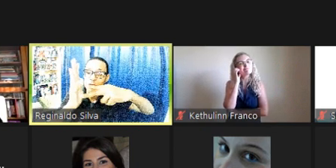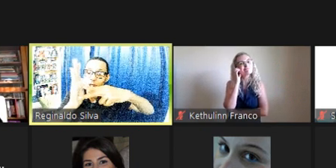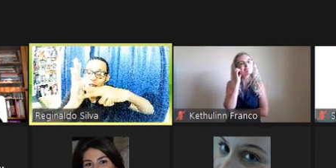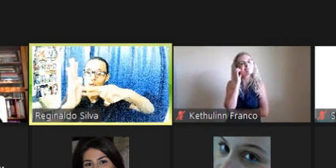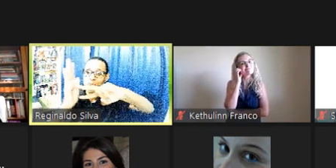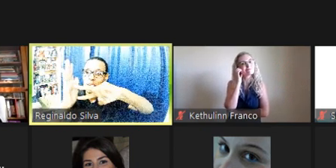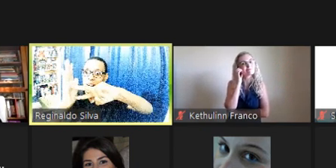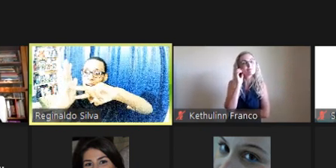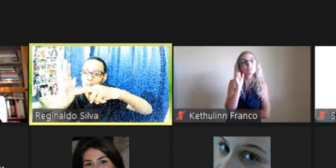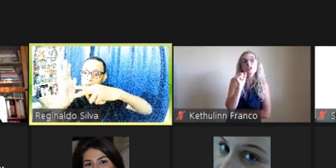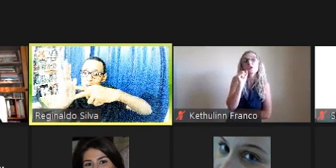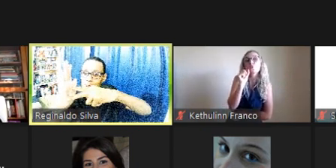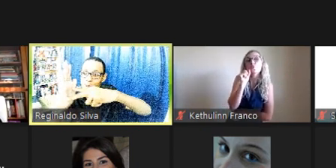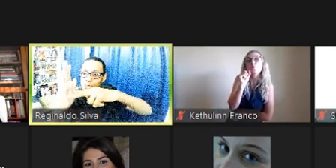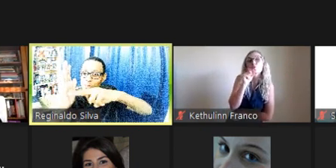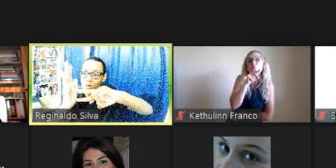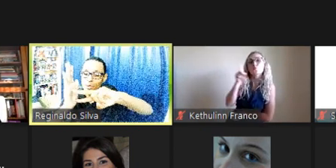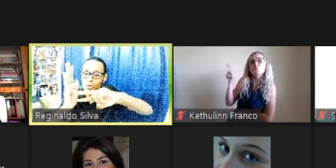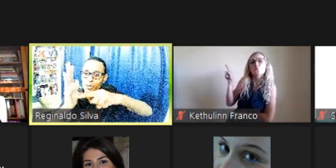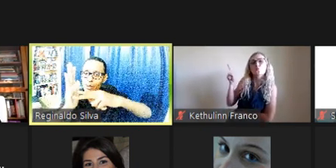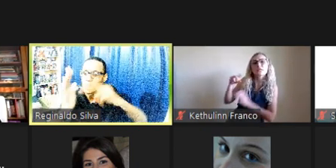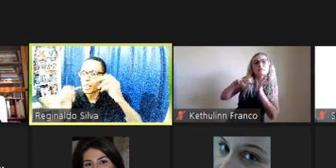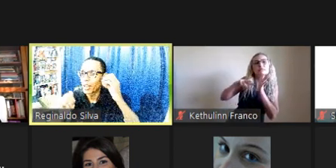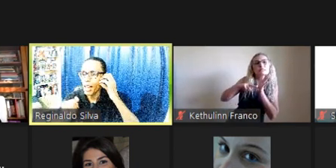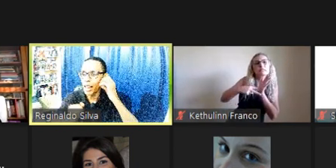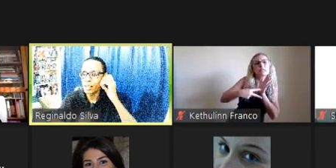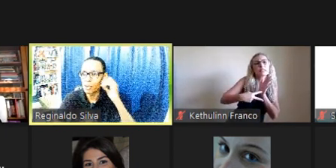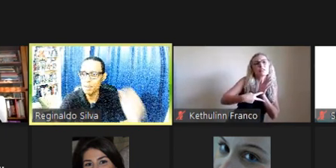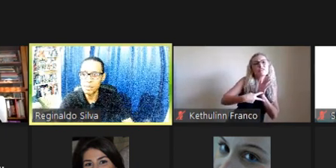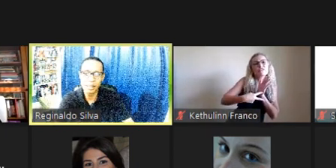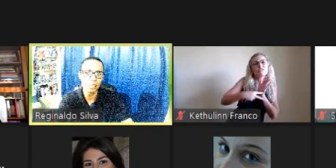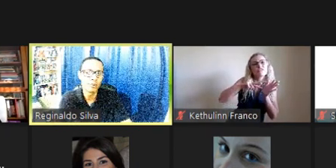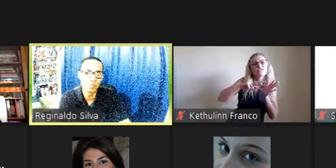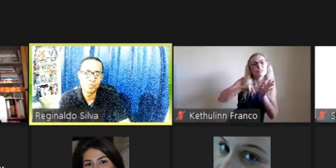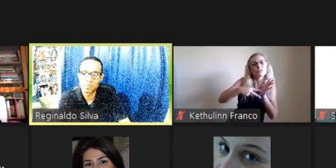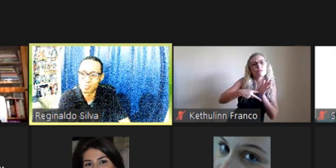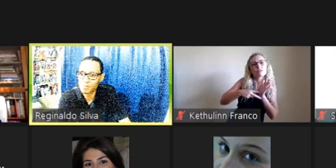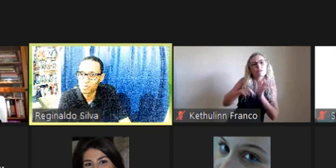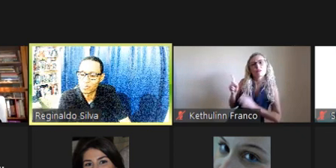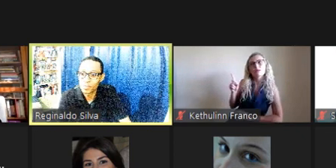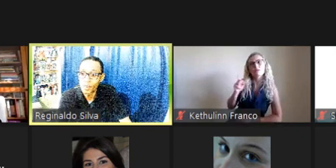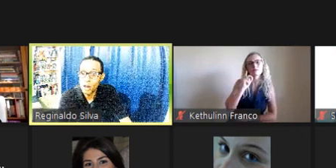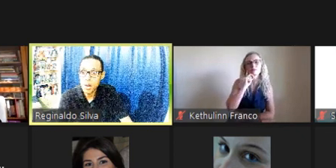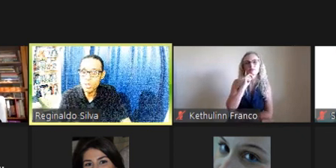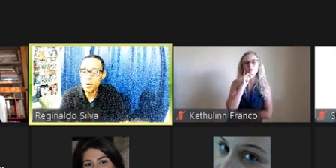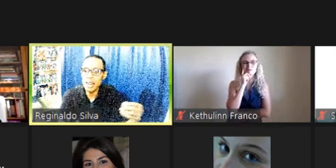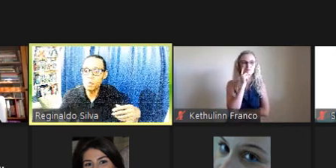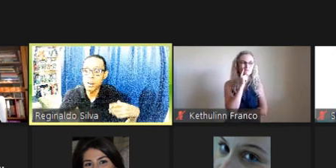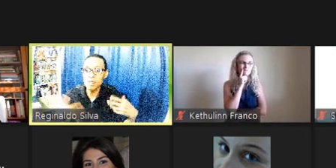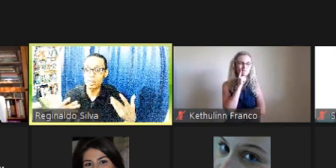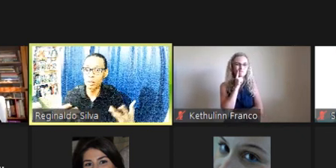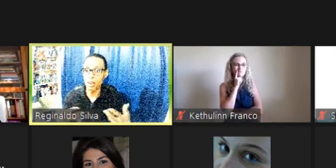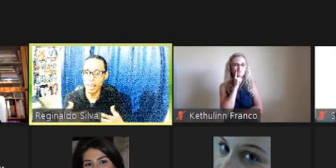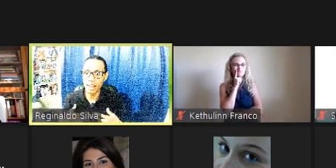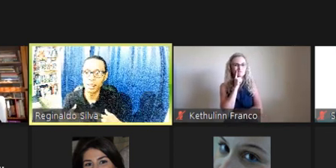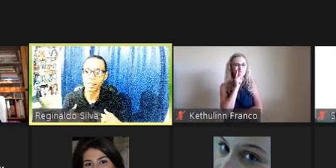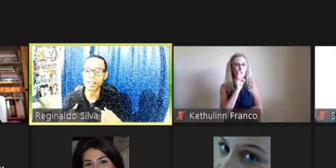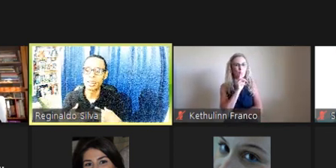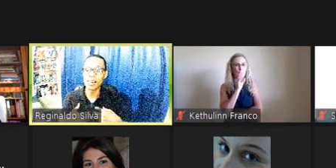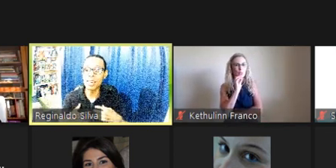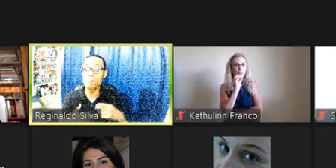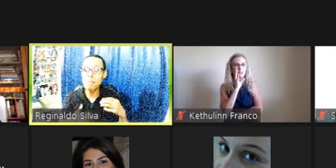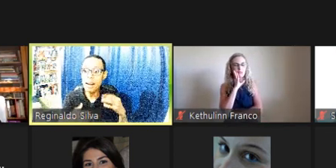o significado. Ela não sabia. Quando ele apresentou a